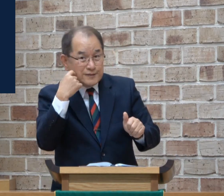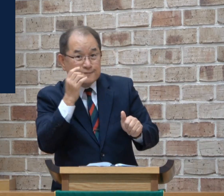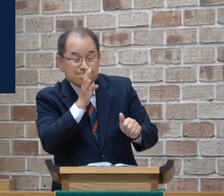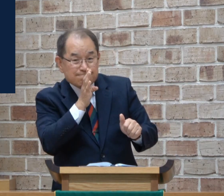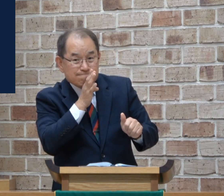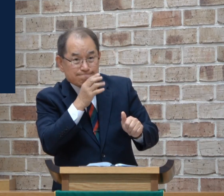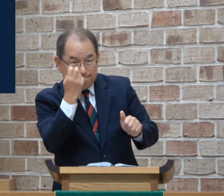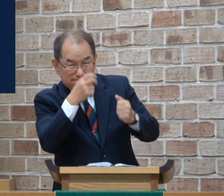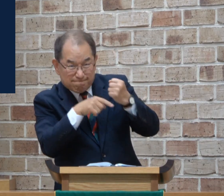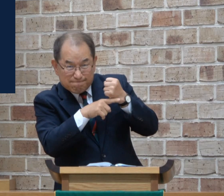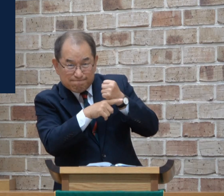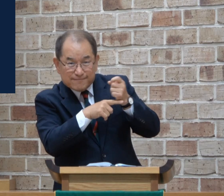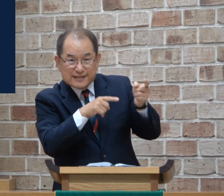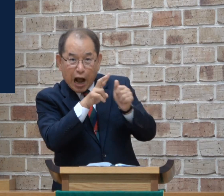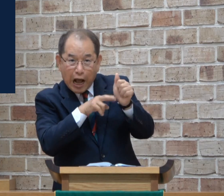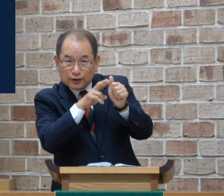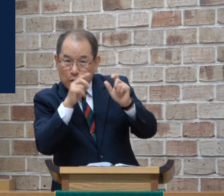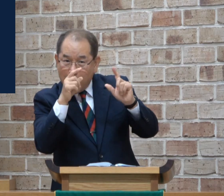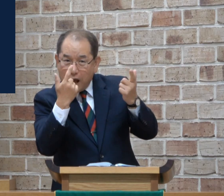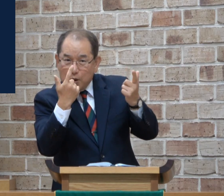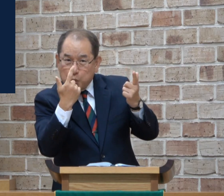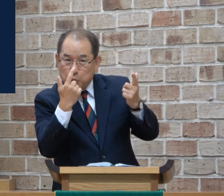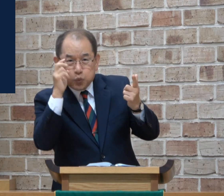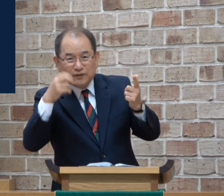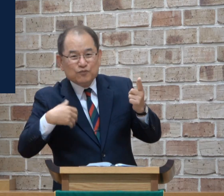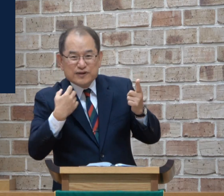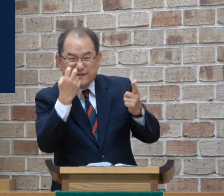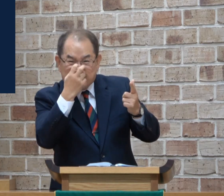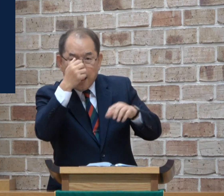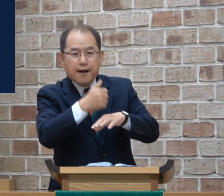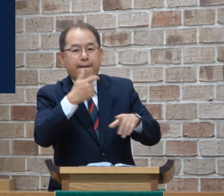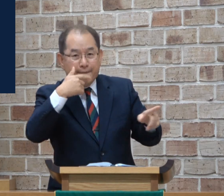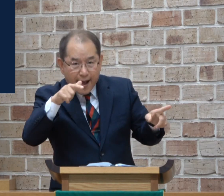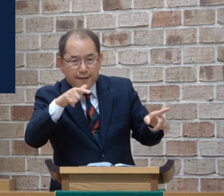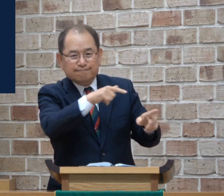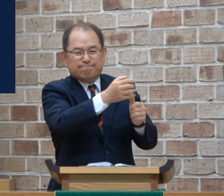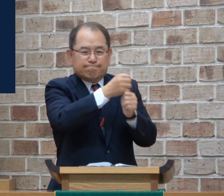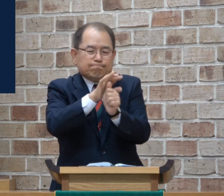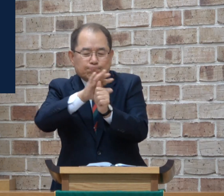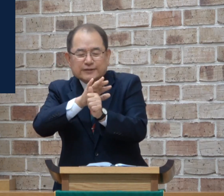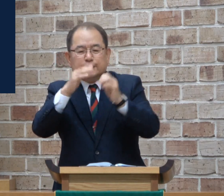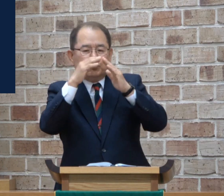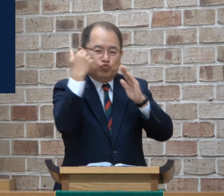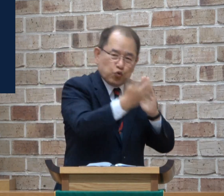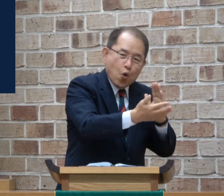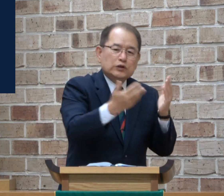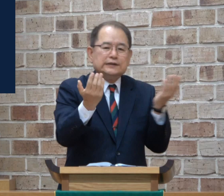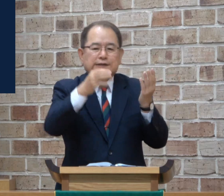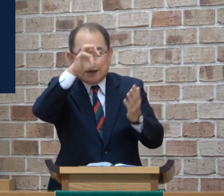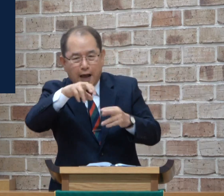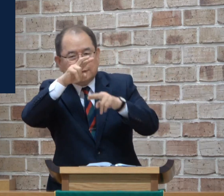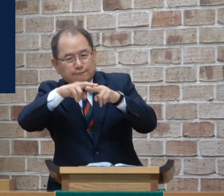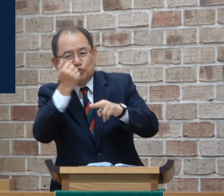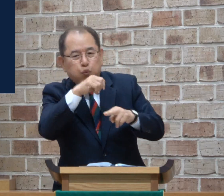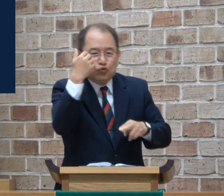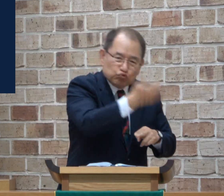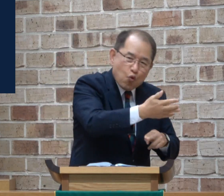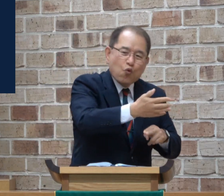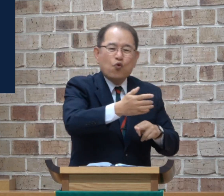그 사람들이 간첩일까 간첩이 아닐까 잘 모르지만 그들에게 한국에서 살 수 있도록